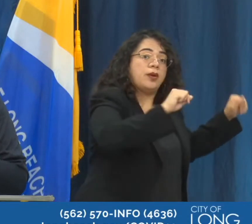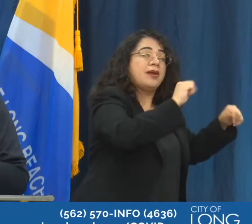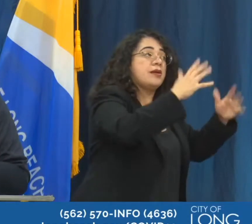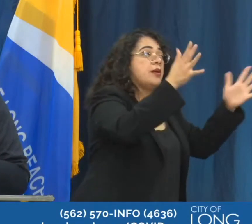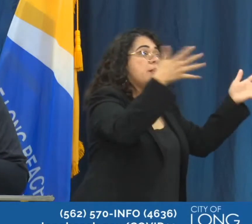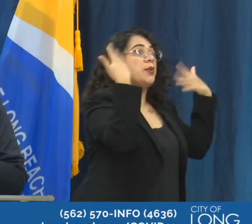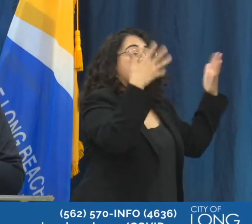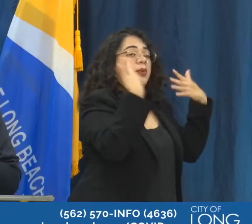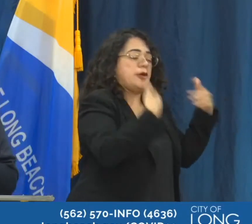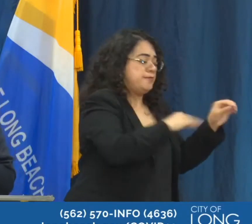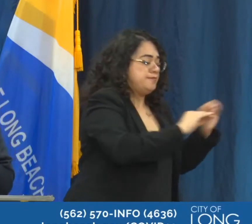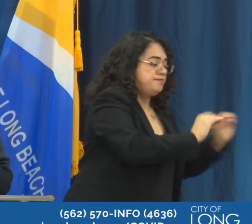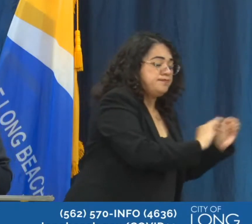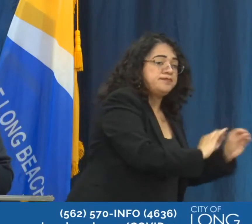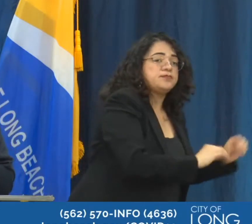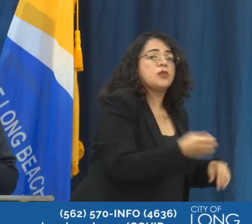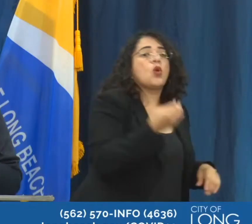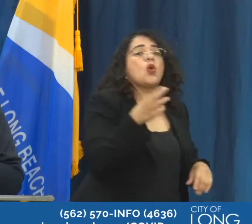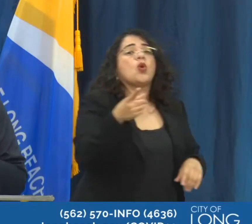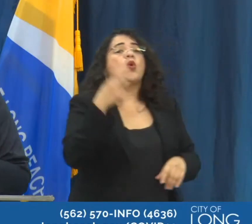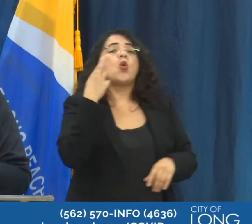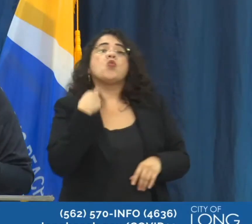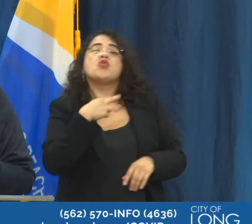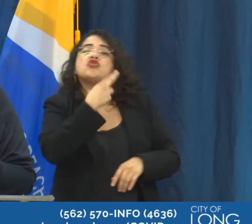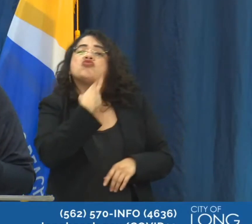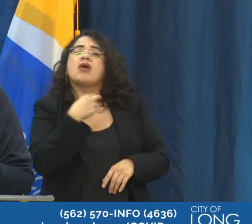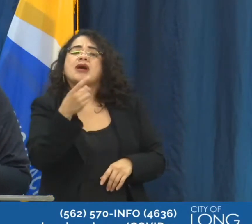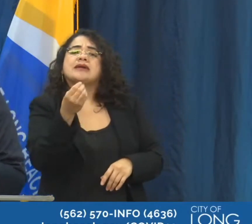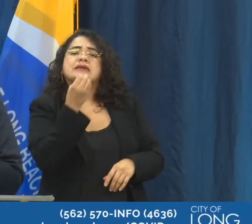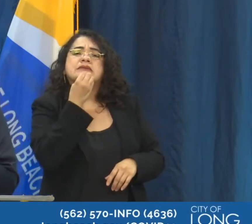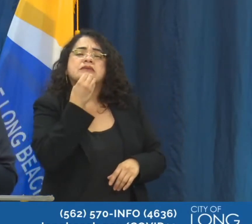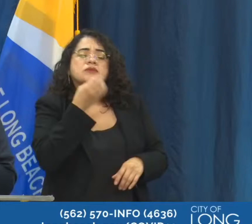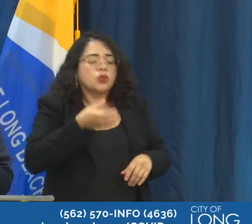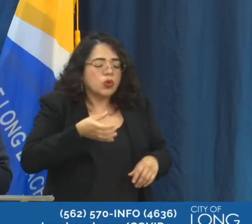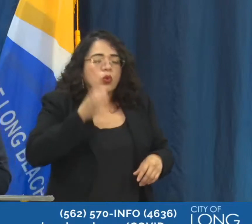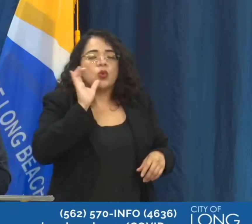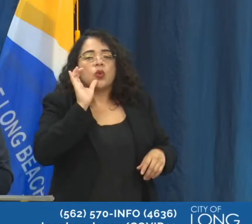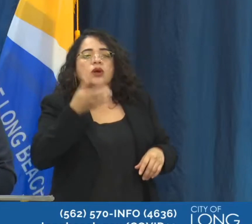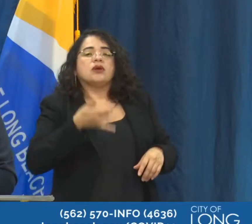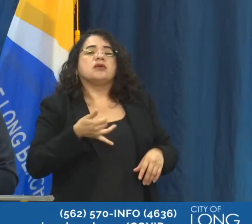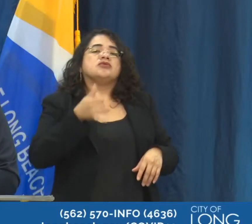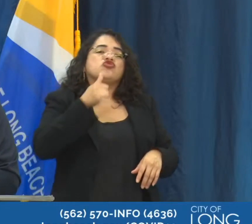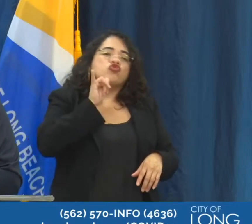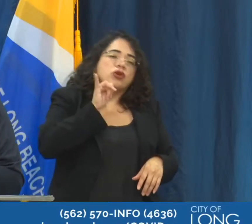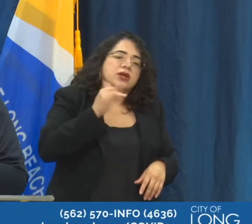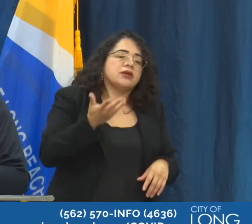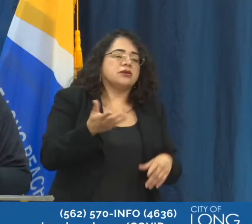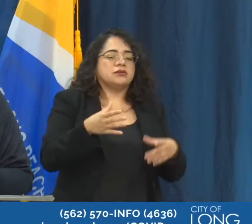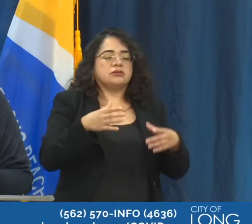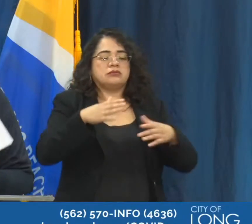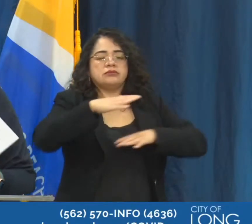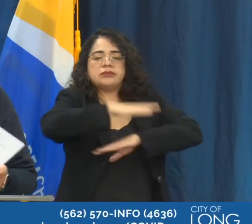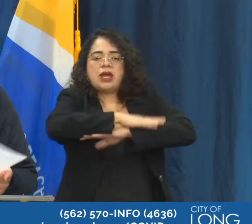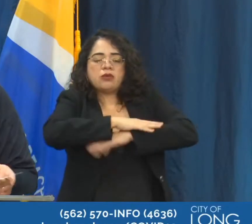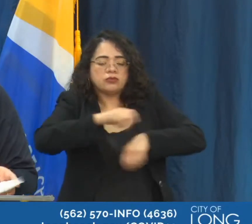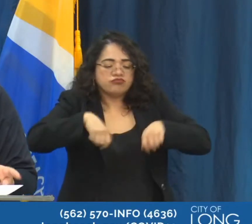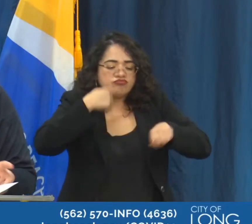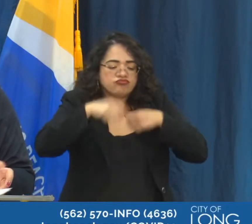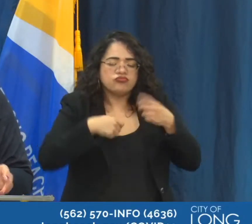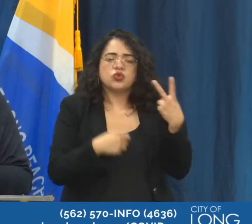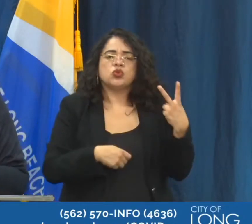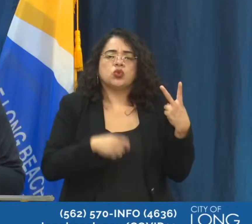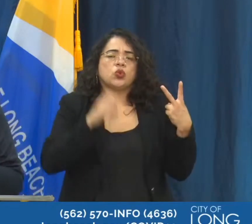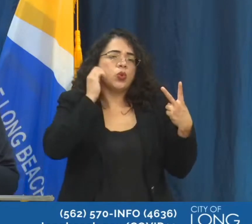antro comiendo un restaurant y obviamente están tomando su bebida o comiendo esto es muy importante porque